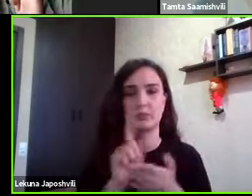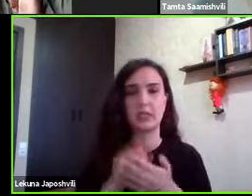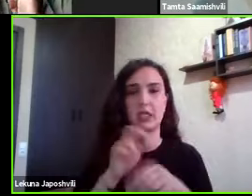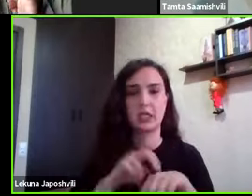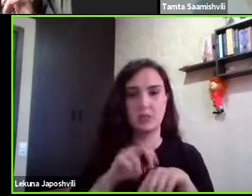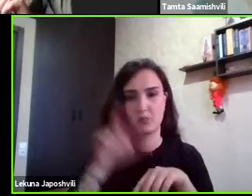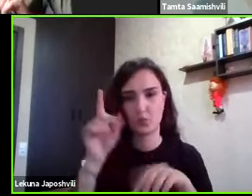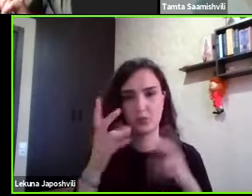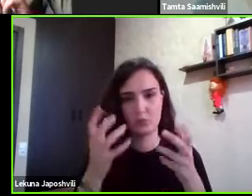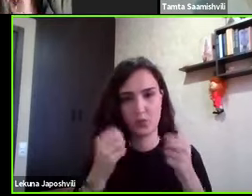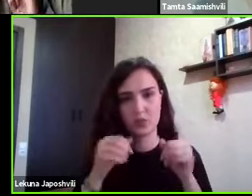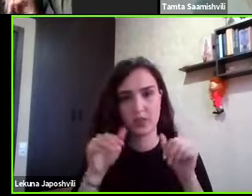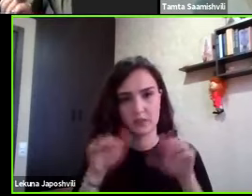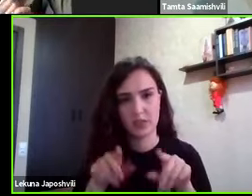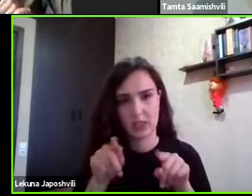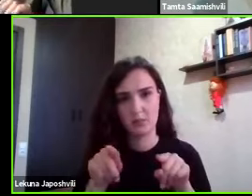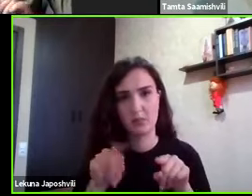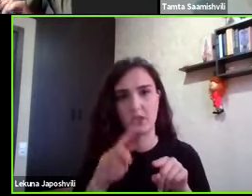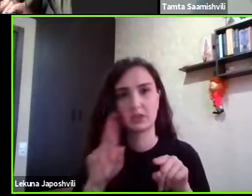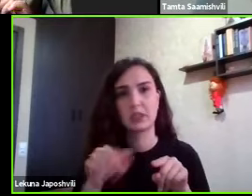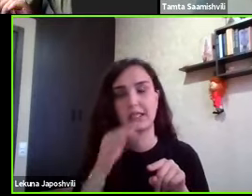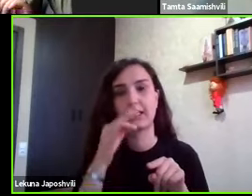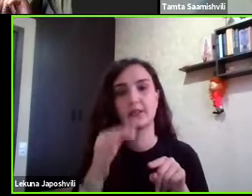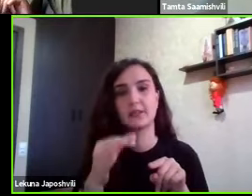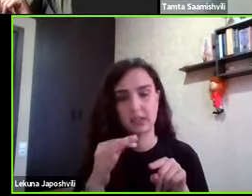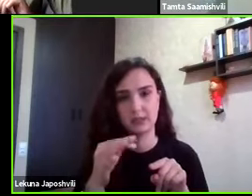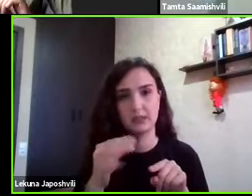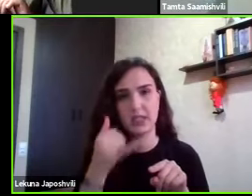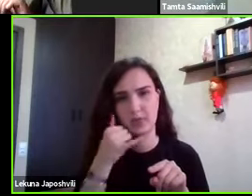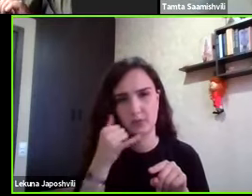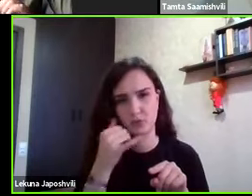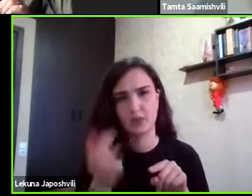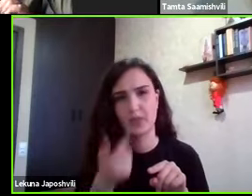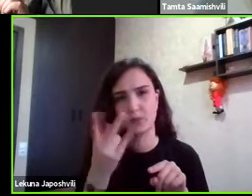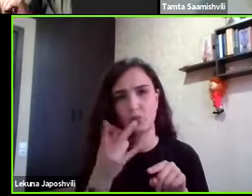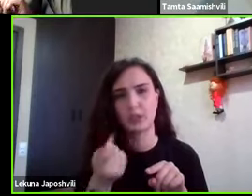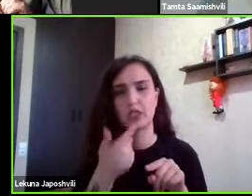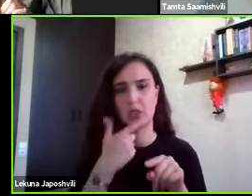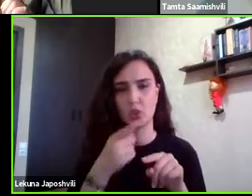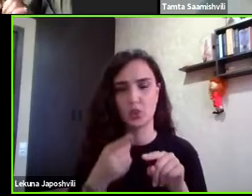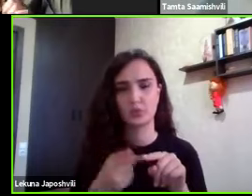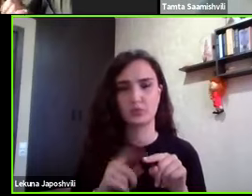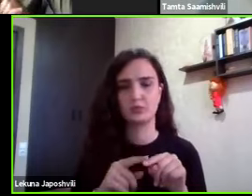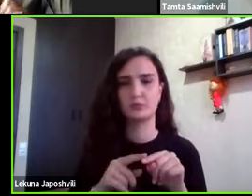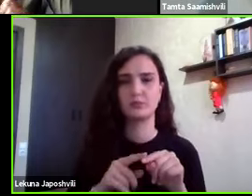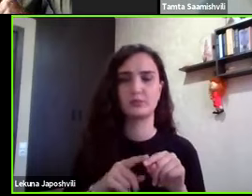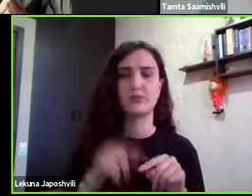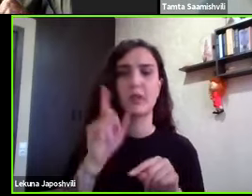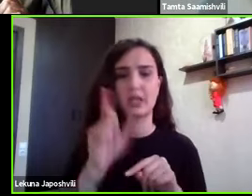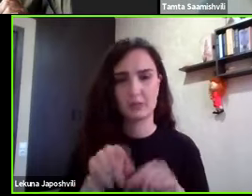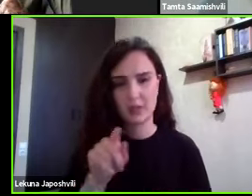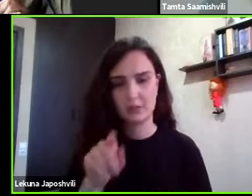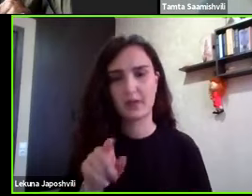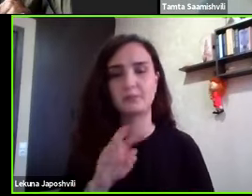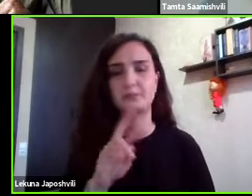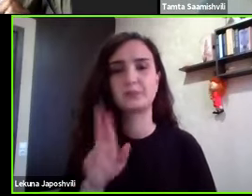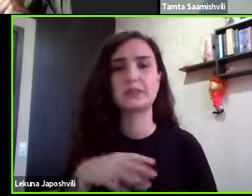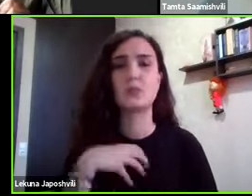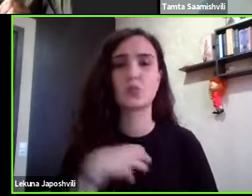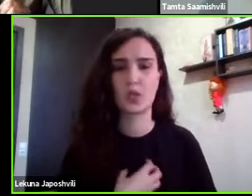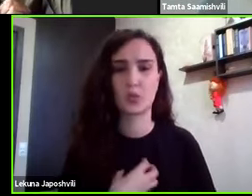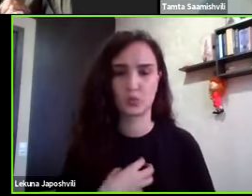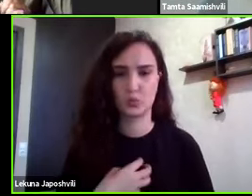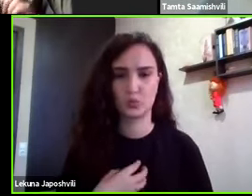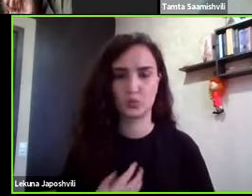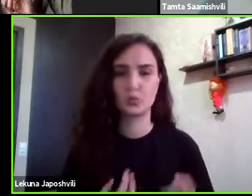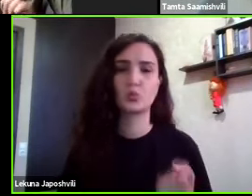უნდა მიიღოს ეს გადაწყვეტილება და გითხრათ ტელეფონზე რამდენი უნდა დალიოს ადამიანმა. სამწუხაროდ